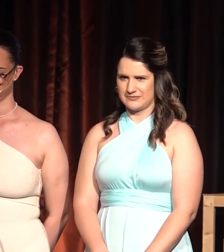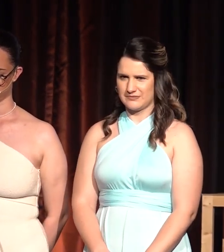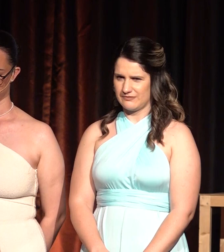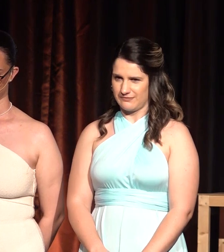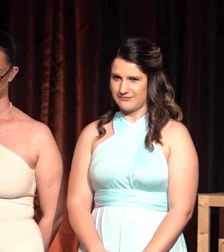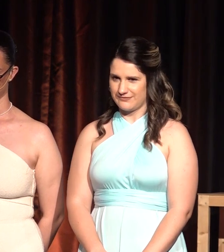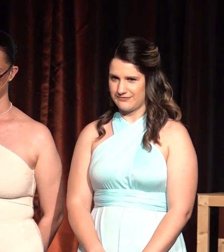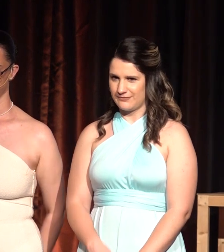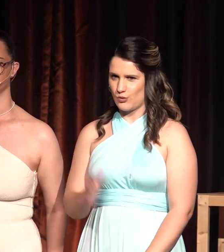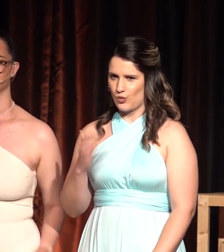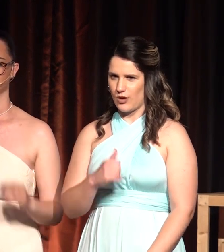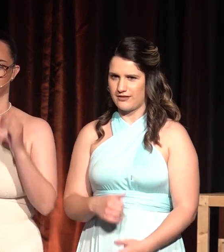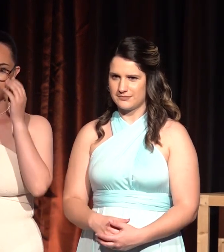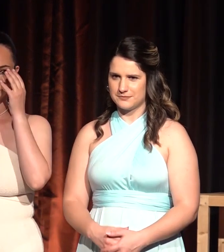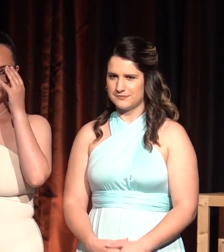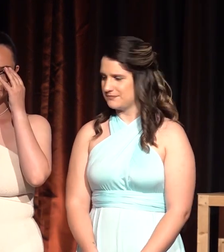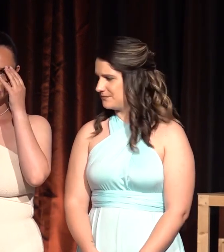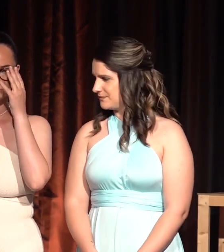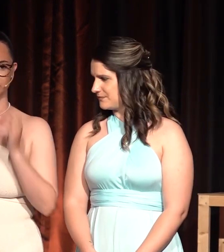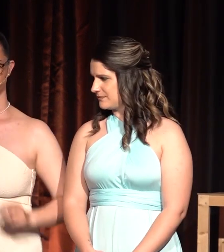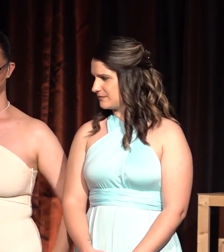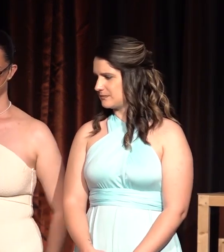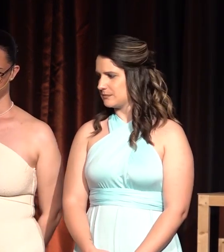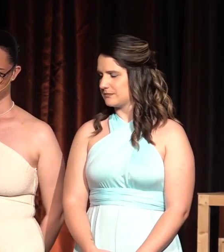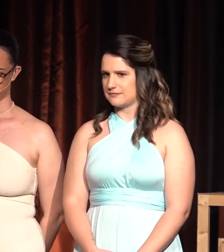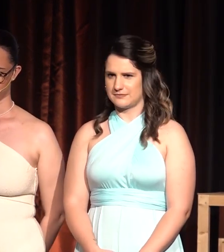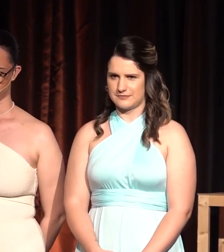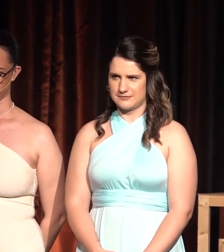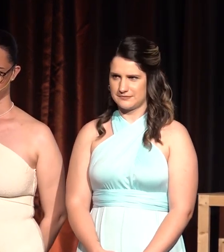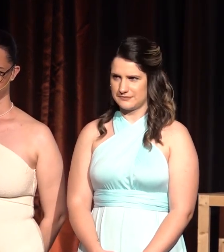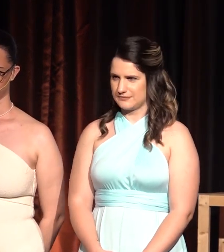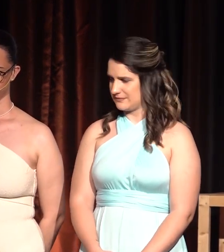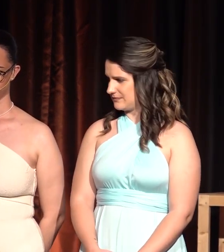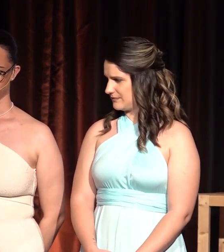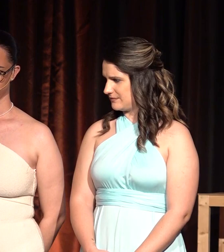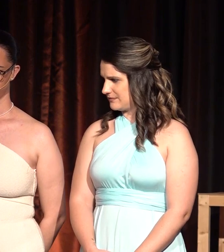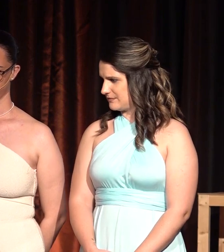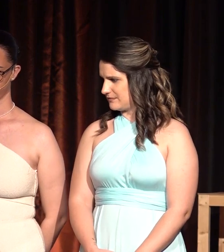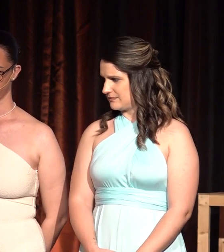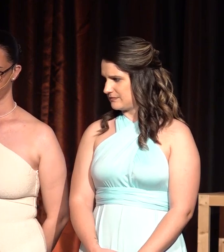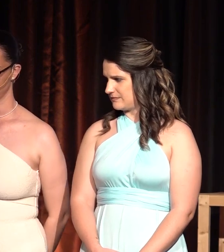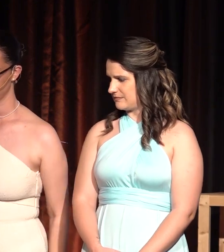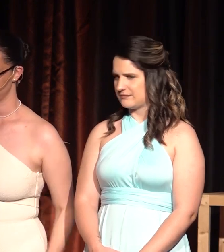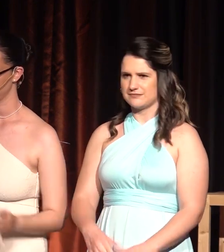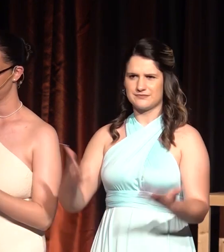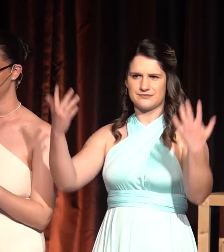Joaquín Cruelles, Abdelai El Hasnoui, Armando Martínez i Joan Pérez.